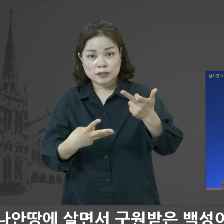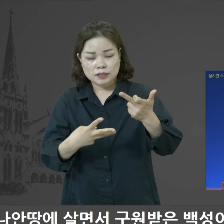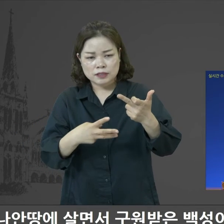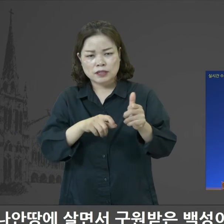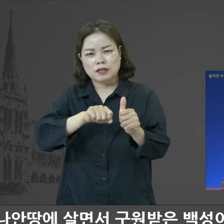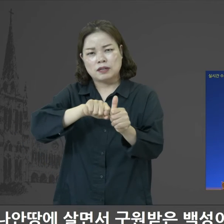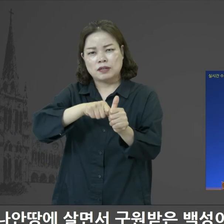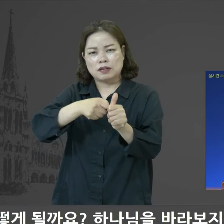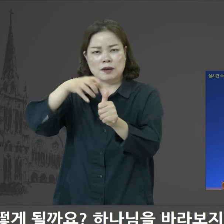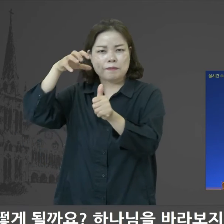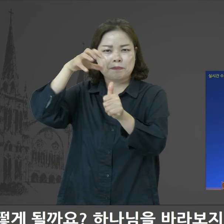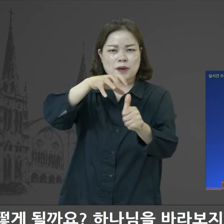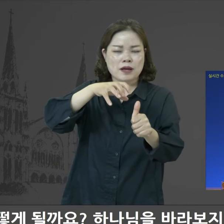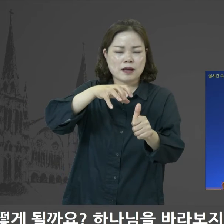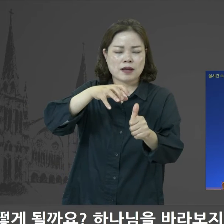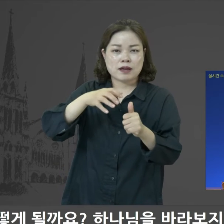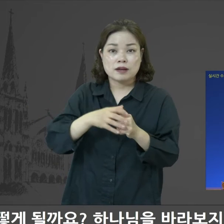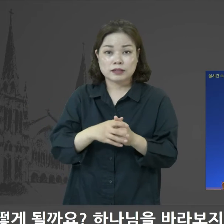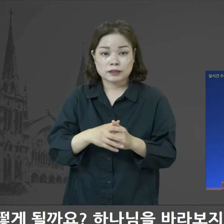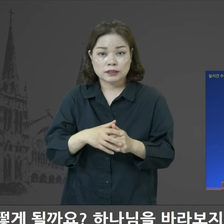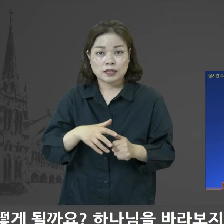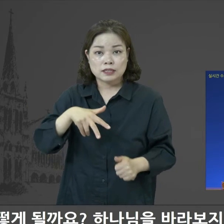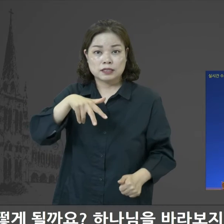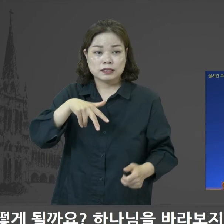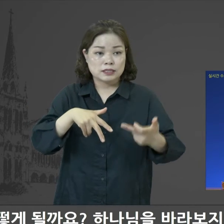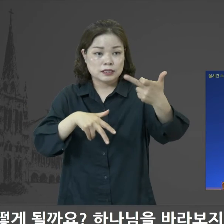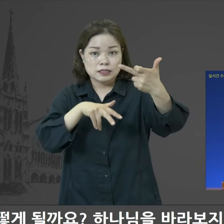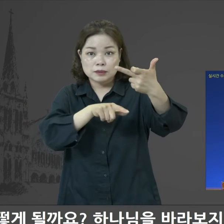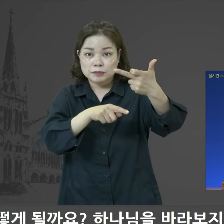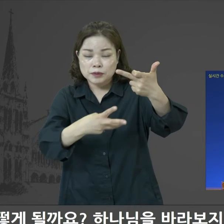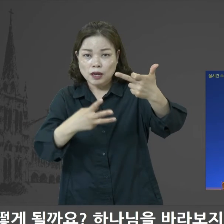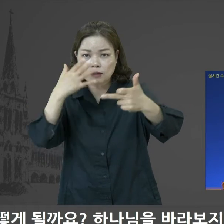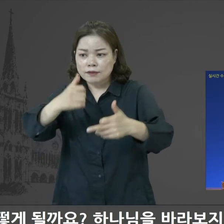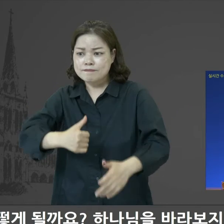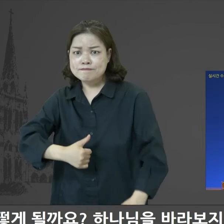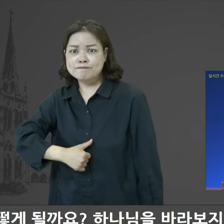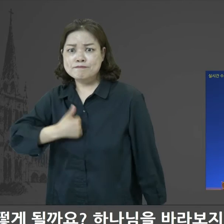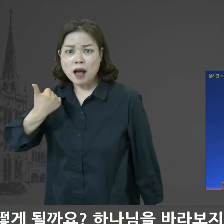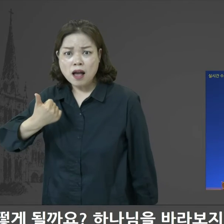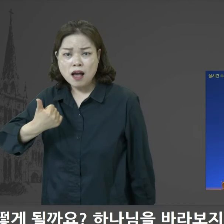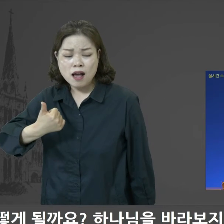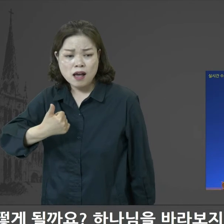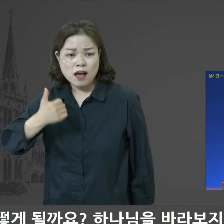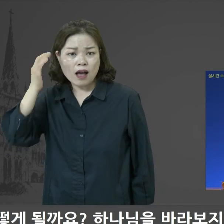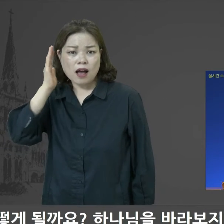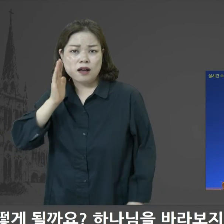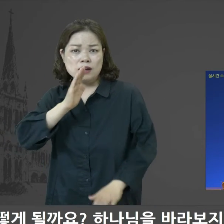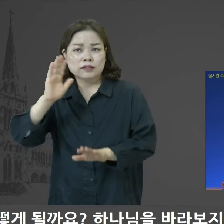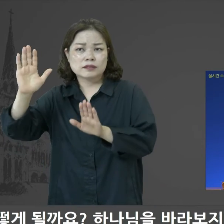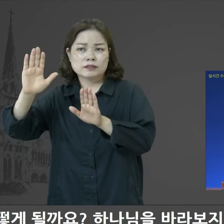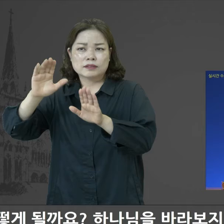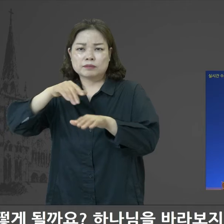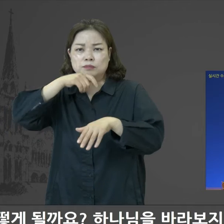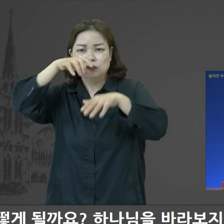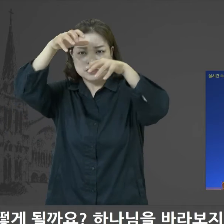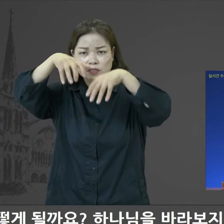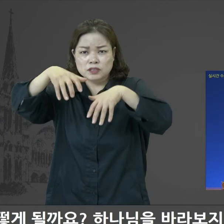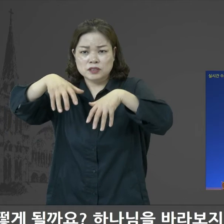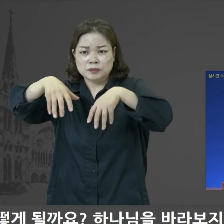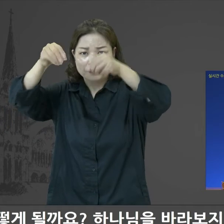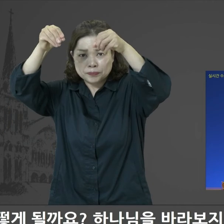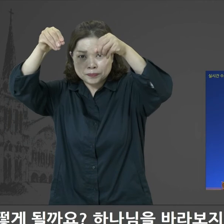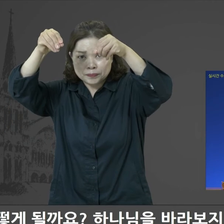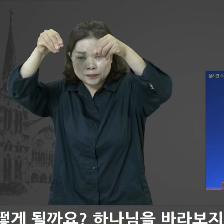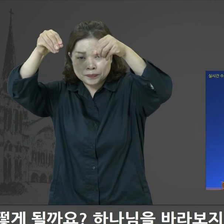재앙을 당하게 됩니다. 17절을 보시면 하나님께서 진노하셔서 하늘을 닫아버립니다. 비를